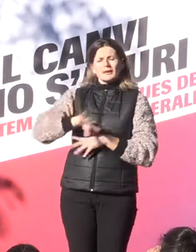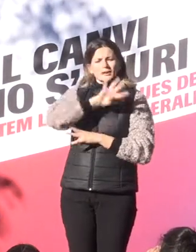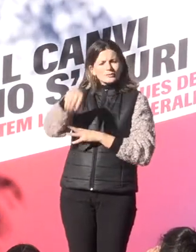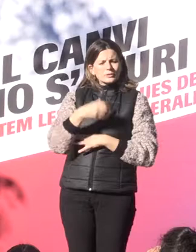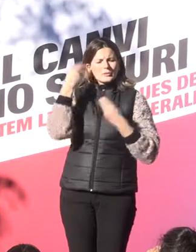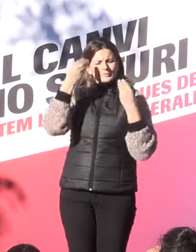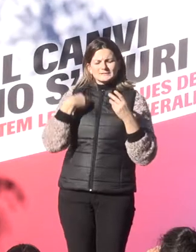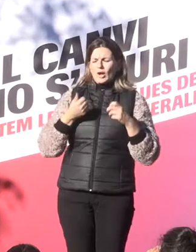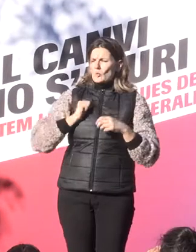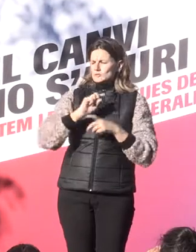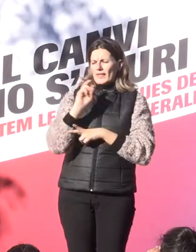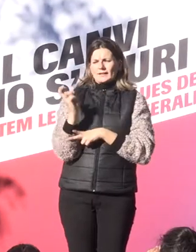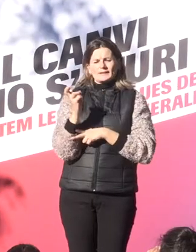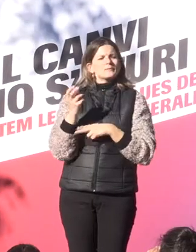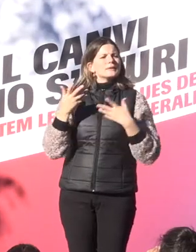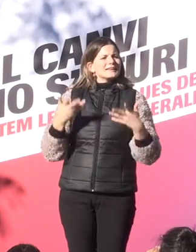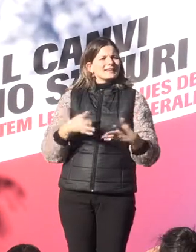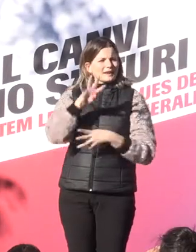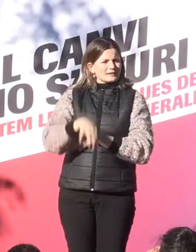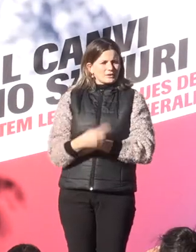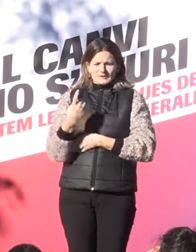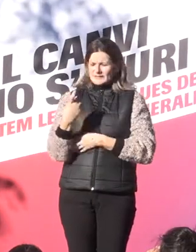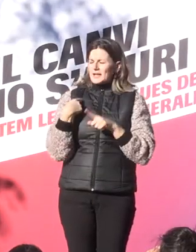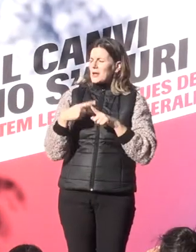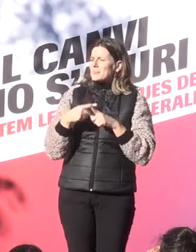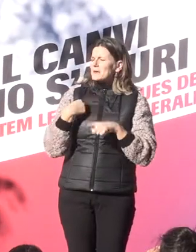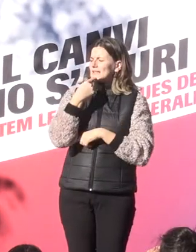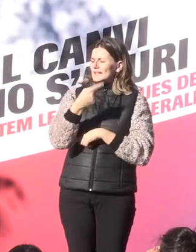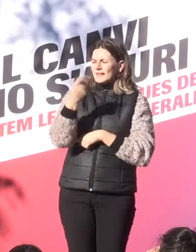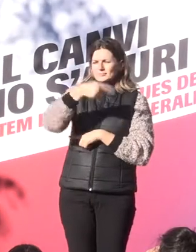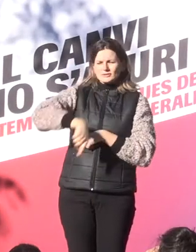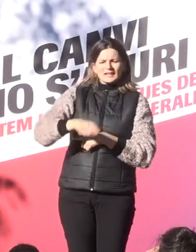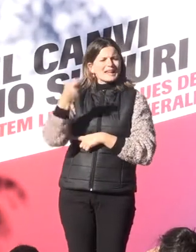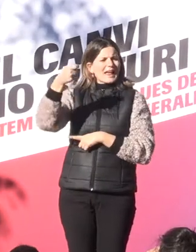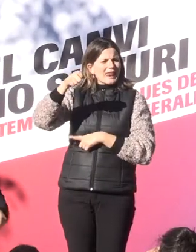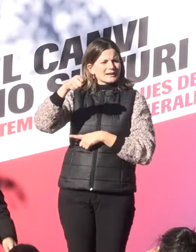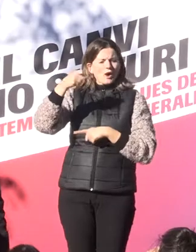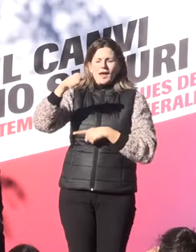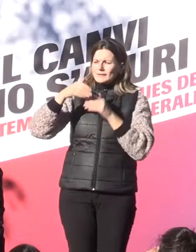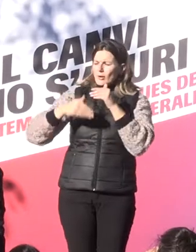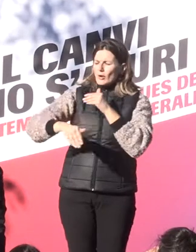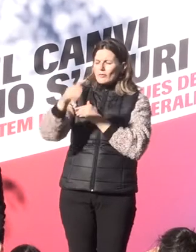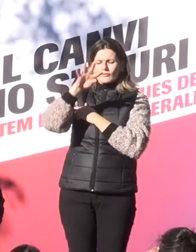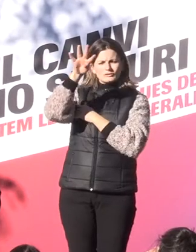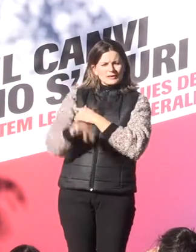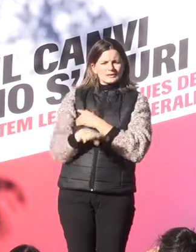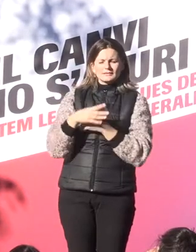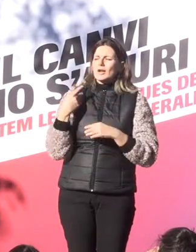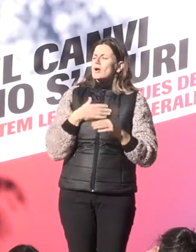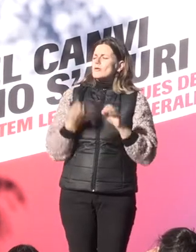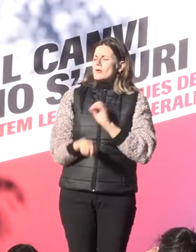opción del cambio que necesita cataluña ahora mismo de por qué decimos que tenemos la llave de una cataluña que va a